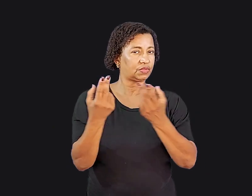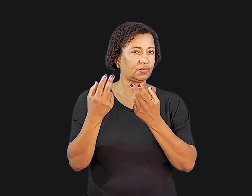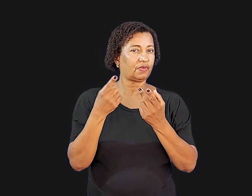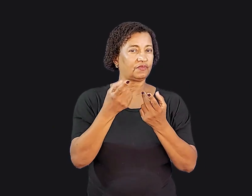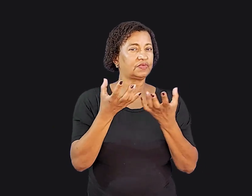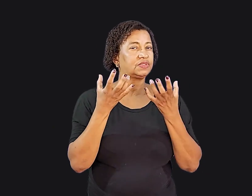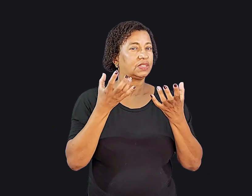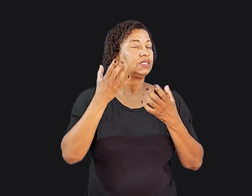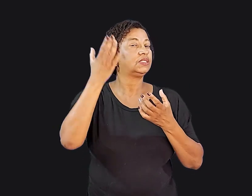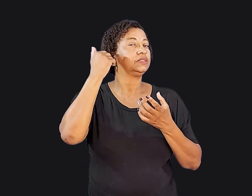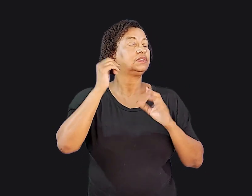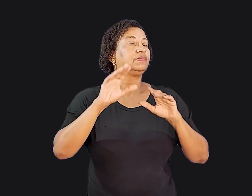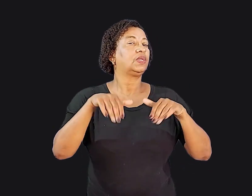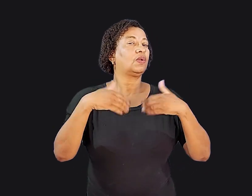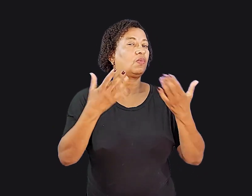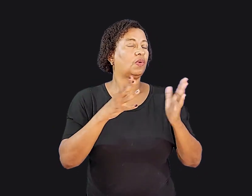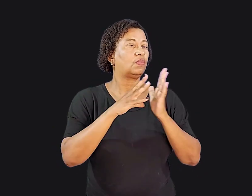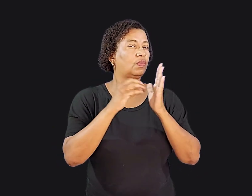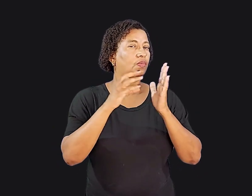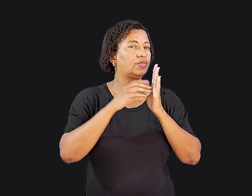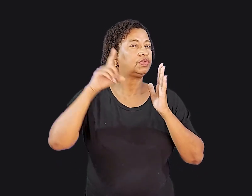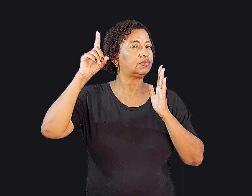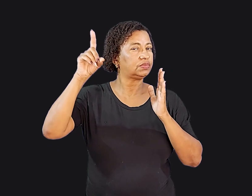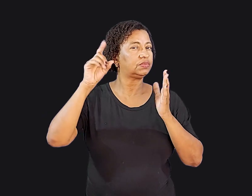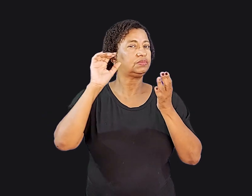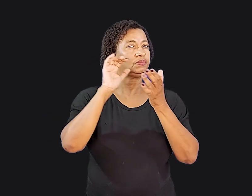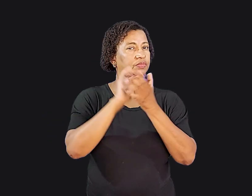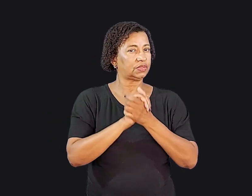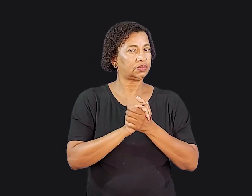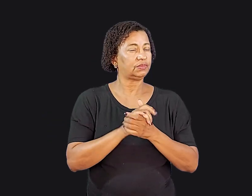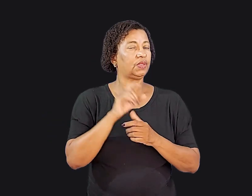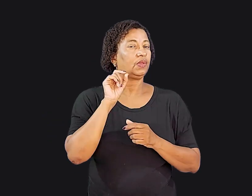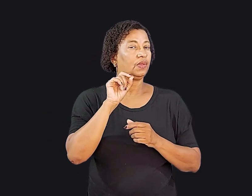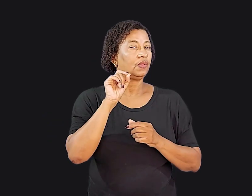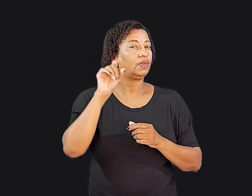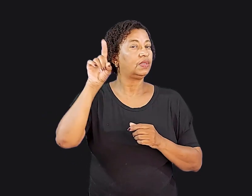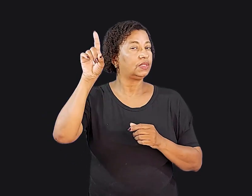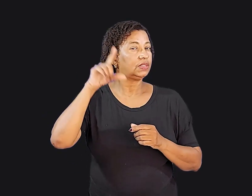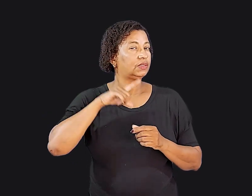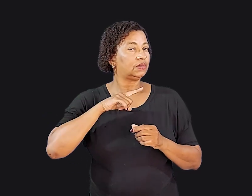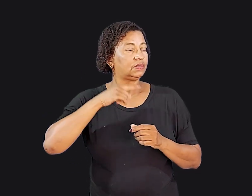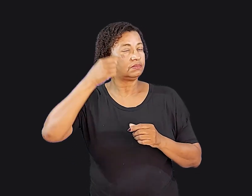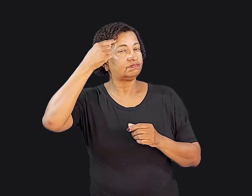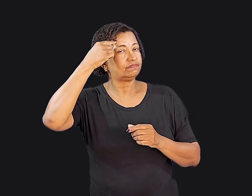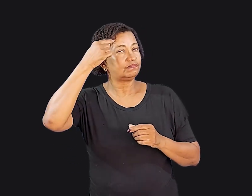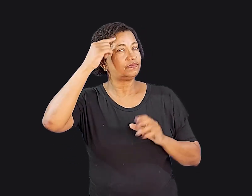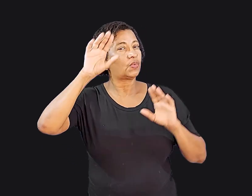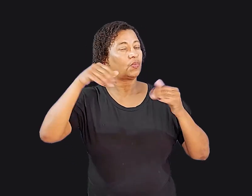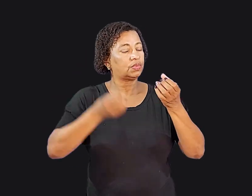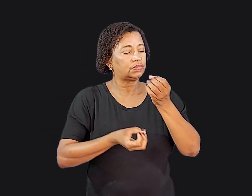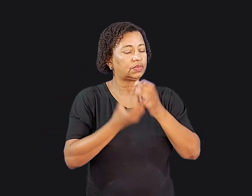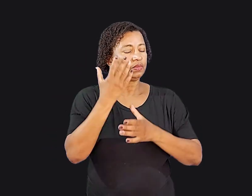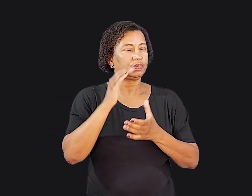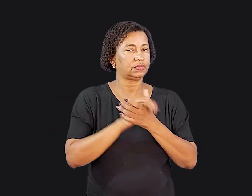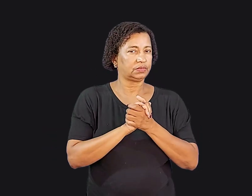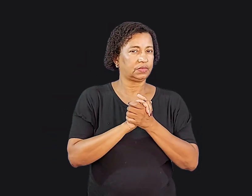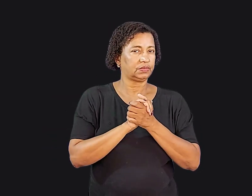querer saber qual é o modelo de Deus para o casamento e o que Deus tinha em mente quando criou. Aí então você